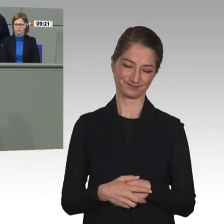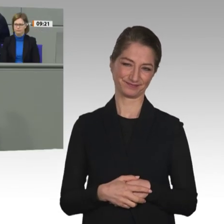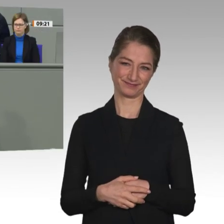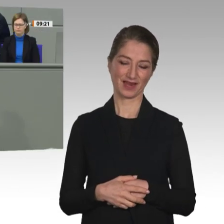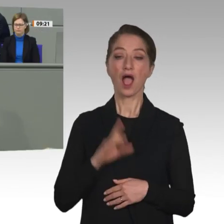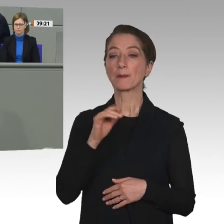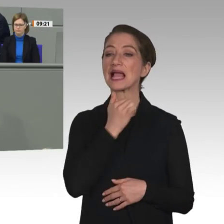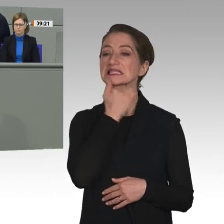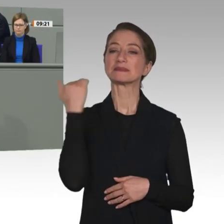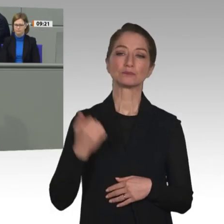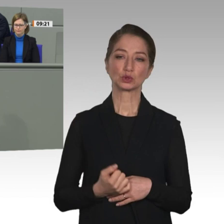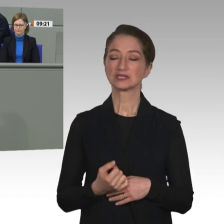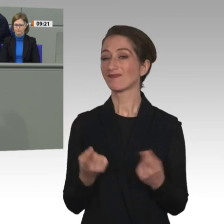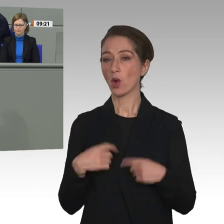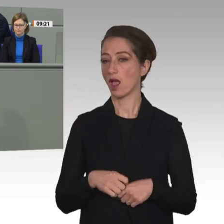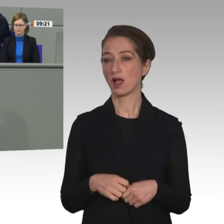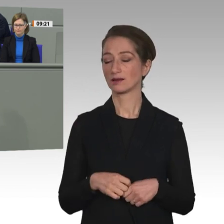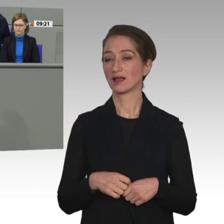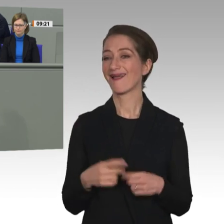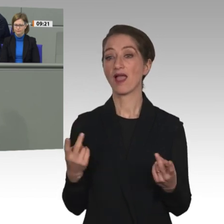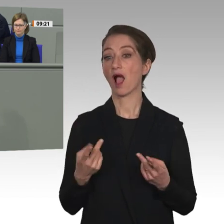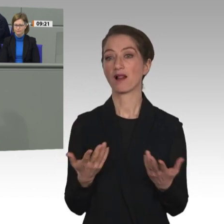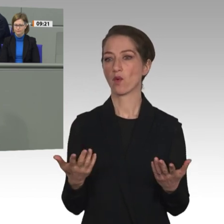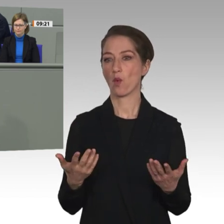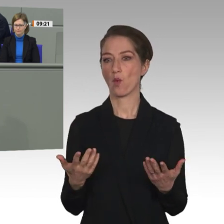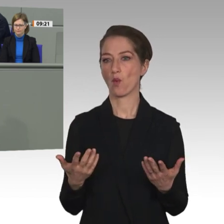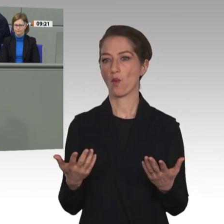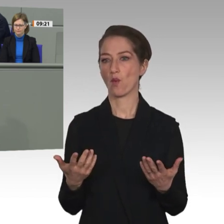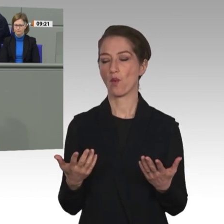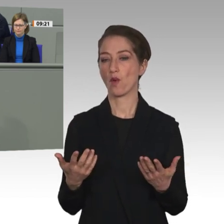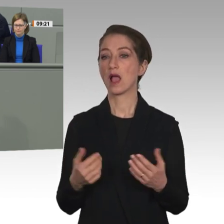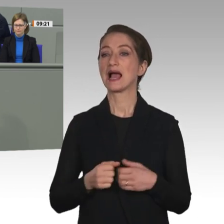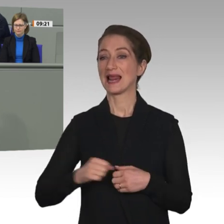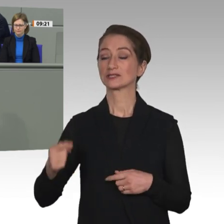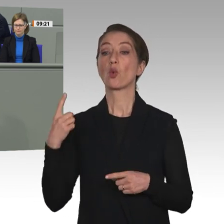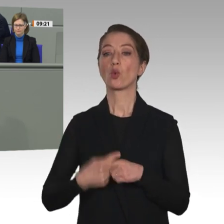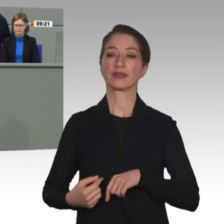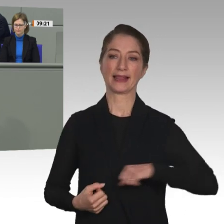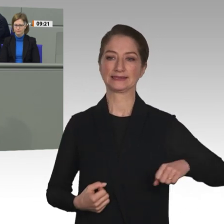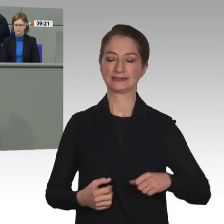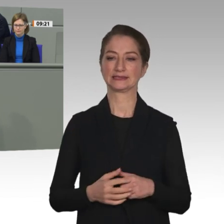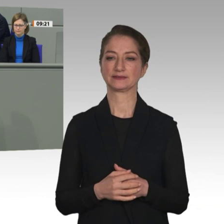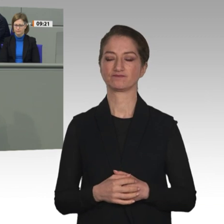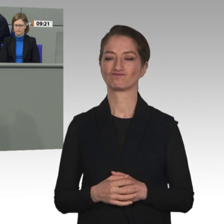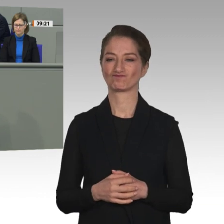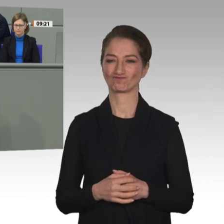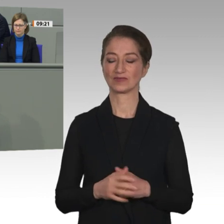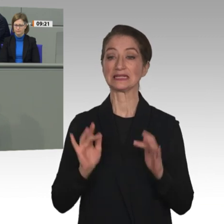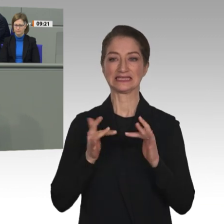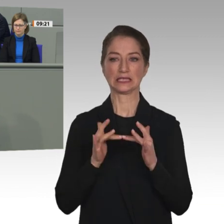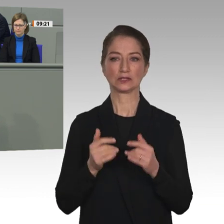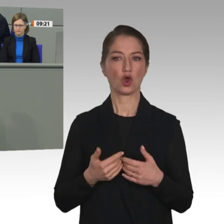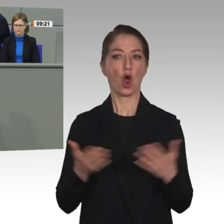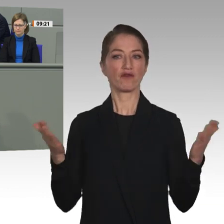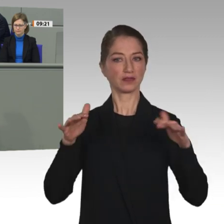Extremismus aber entwickelt sich an allen Rändern, rechts ebenso wie links. Im Internet tritt er ganz offen